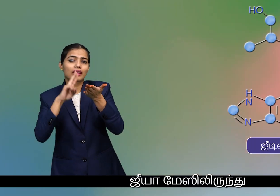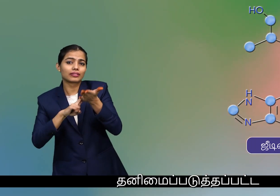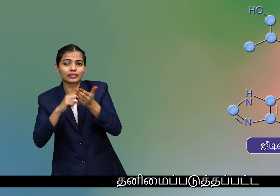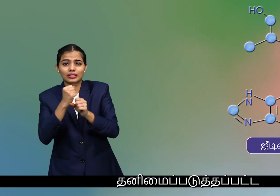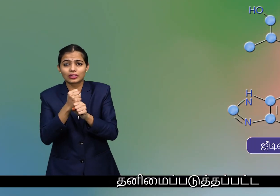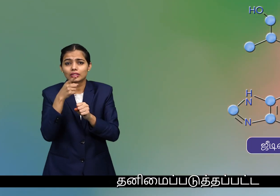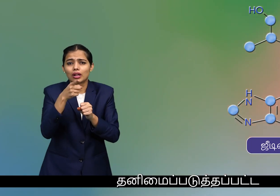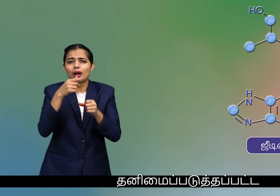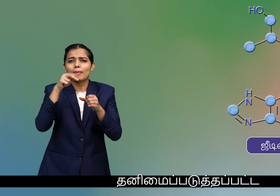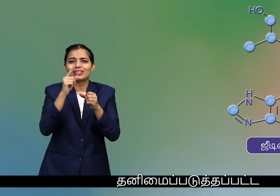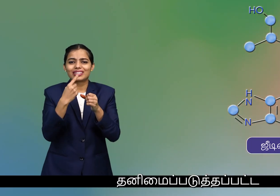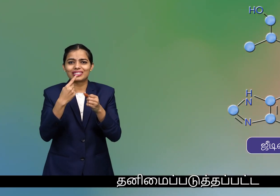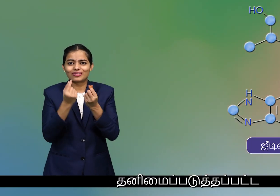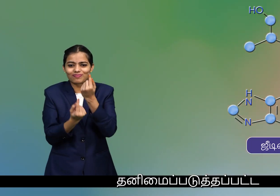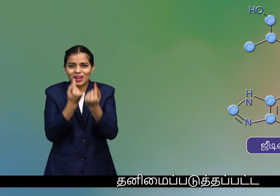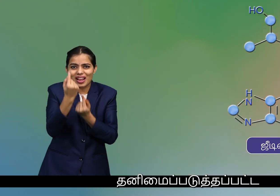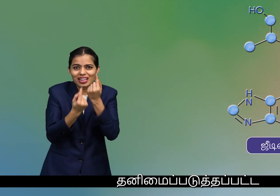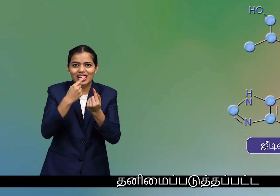ஜியாமேசிஸிலிருந்து தனிமைப்படுத்தப்பட்ட